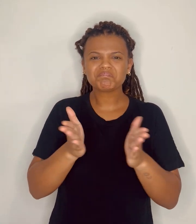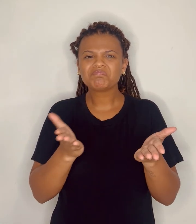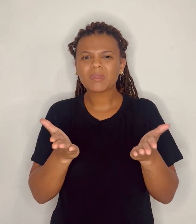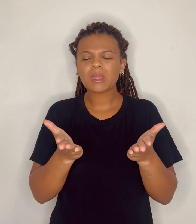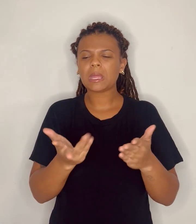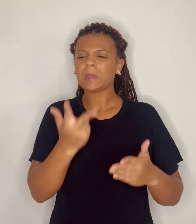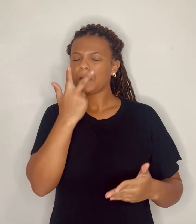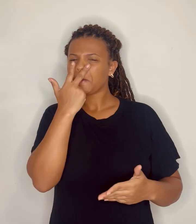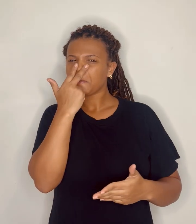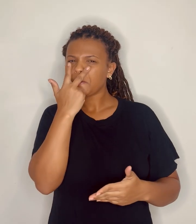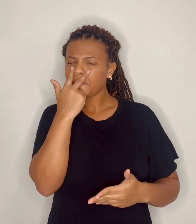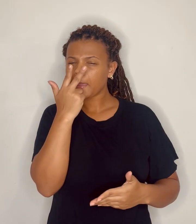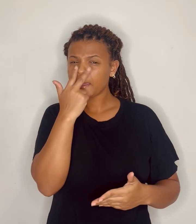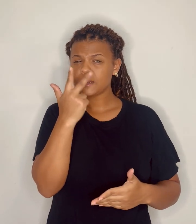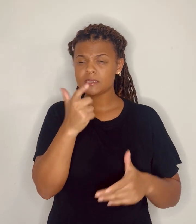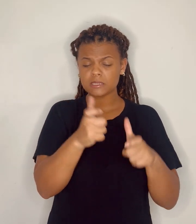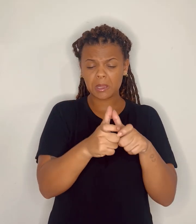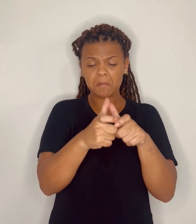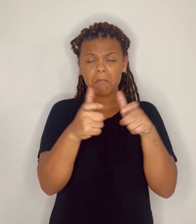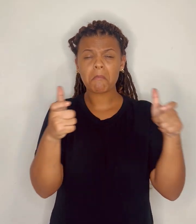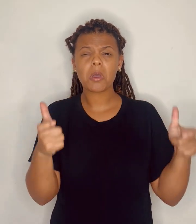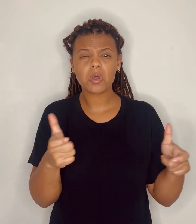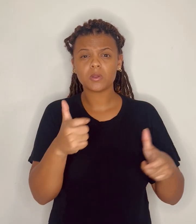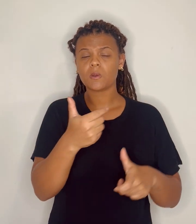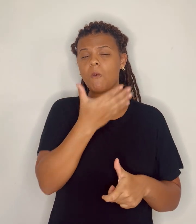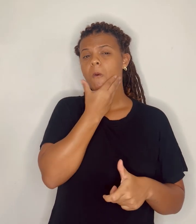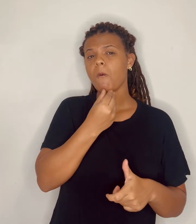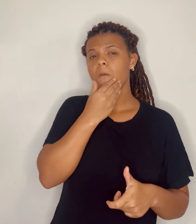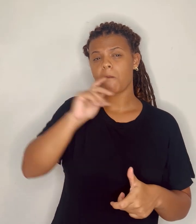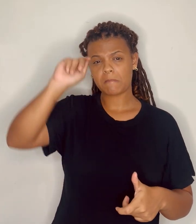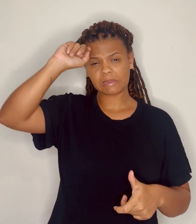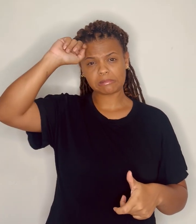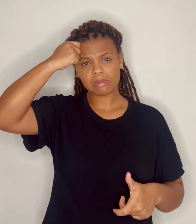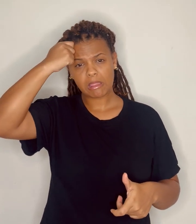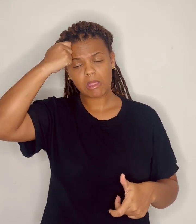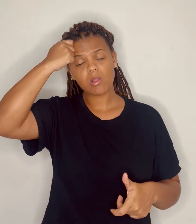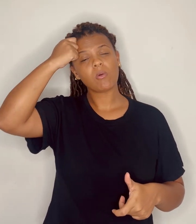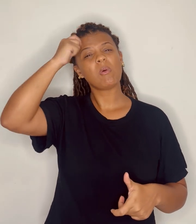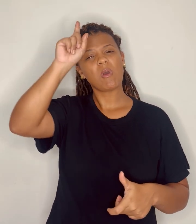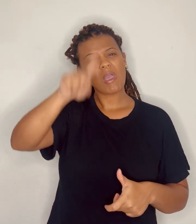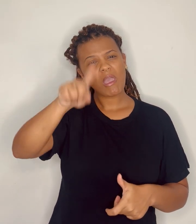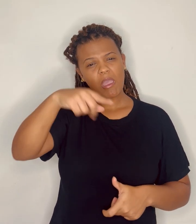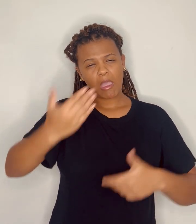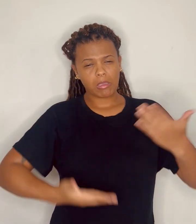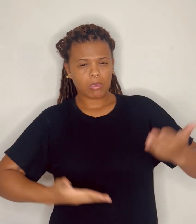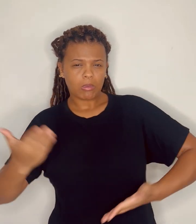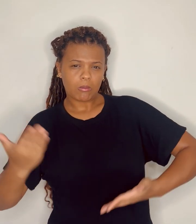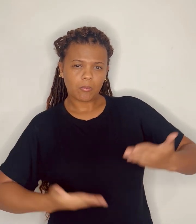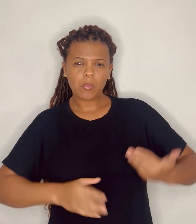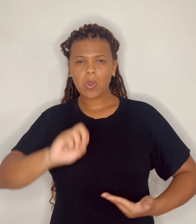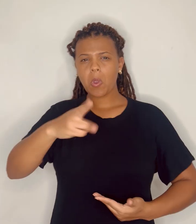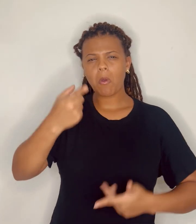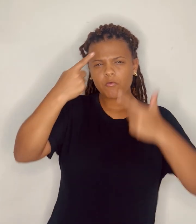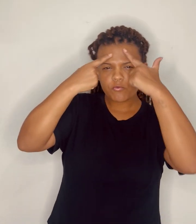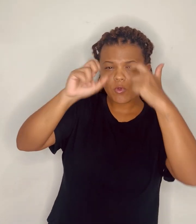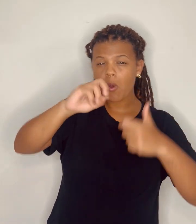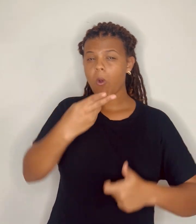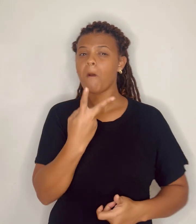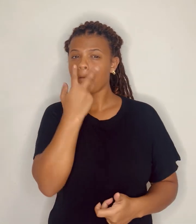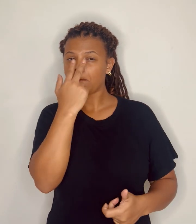vezes você tem uma representação do personagem negro num papel submisso, num papel violentado, num papel infantilizado, brutalizado.